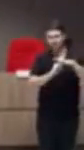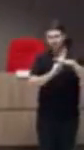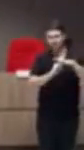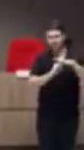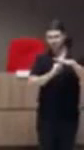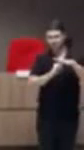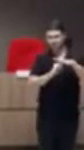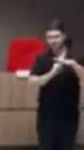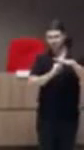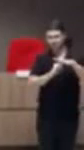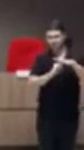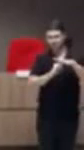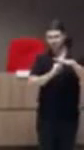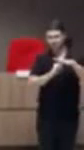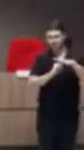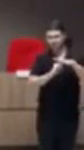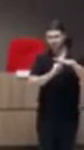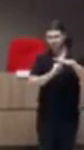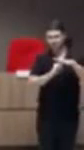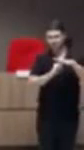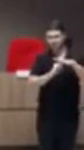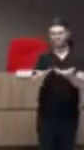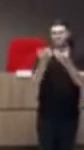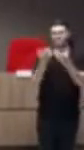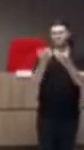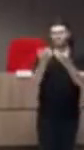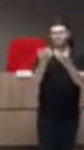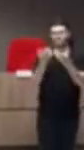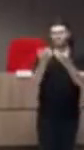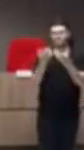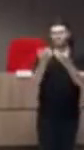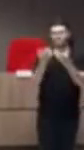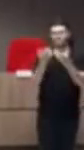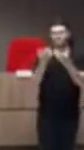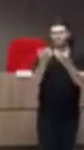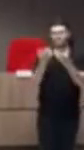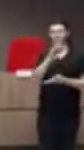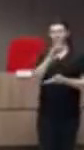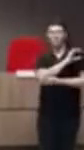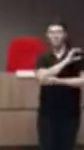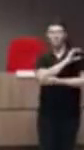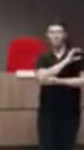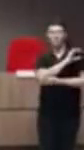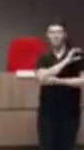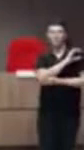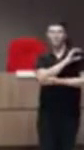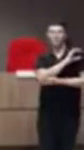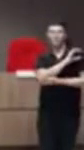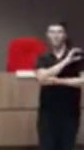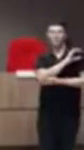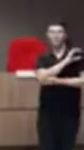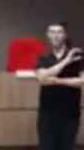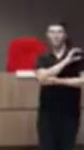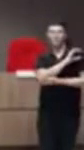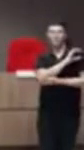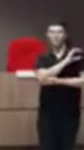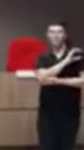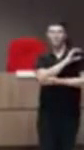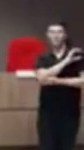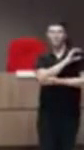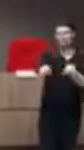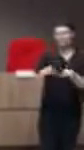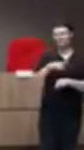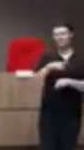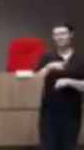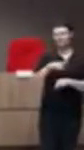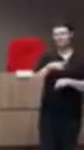acesso. As coordenações estaduais que foram compostas, e aqui tenho que